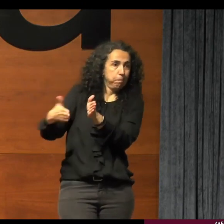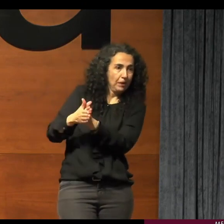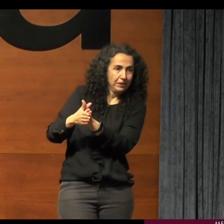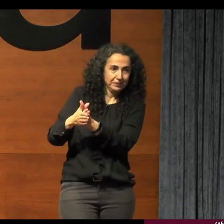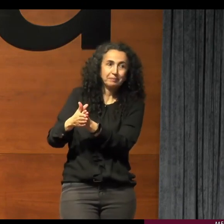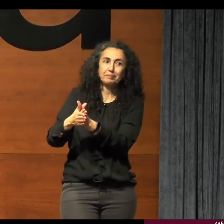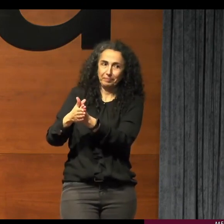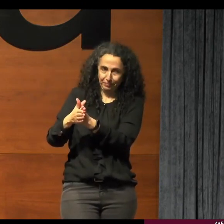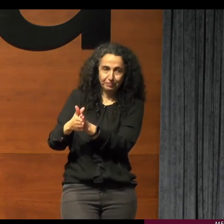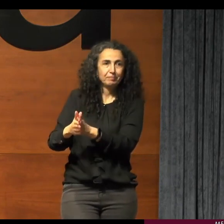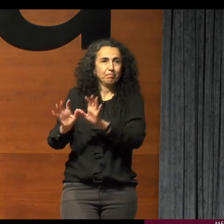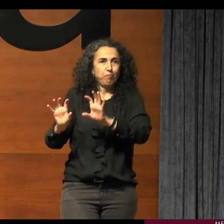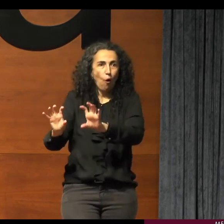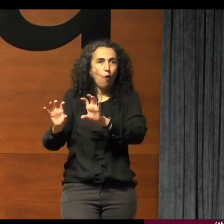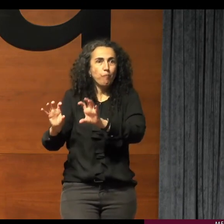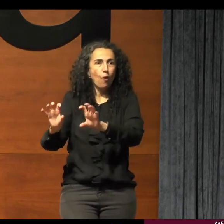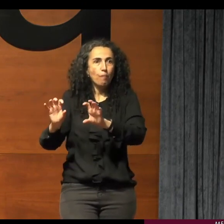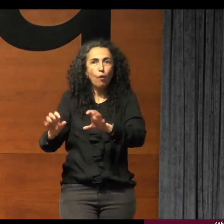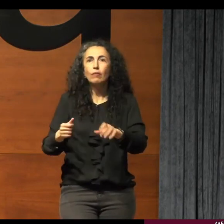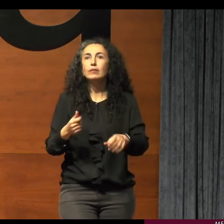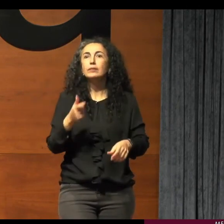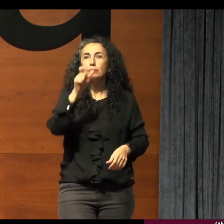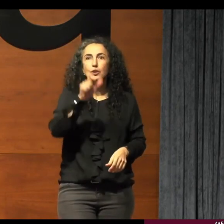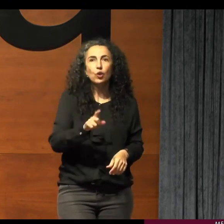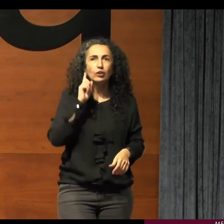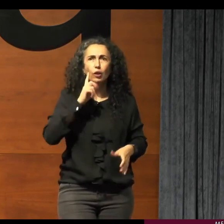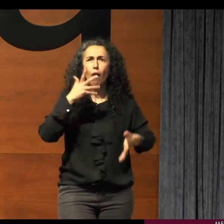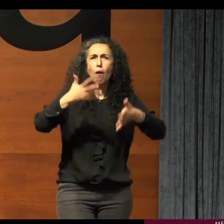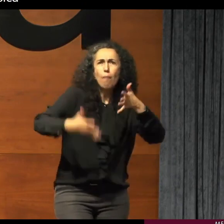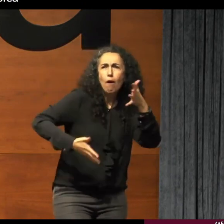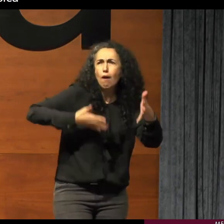de música se incorporaba la música correspondiente.